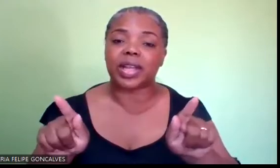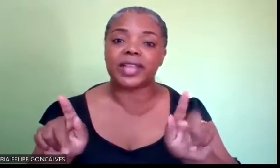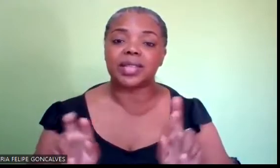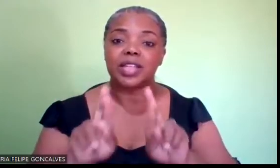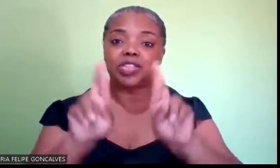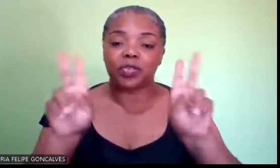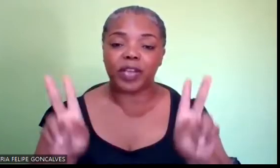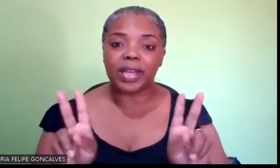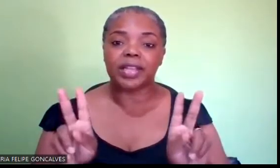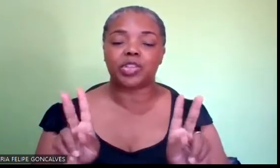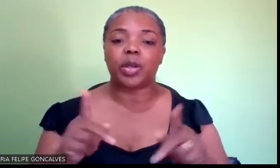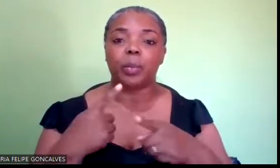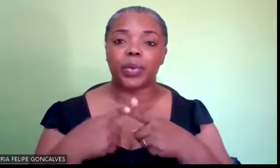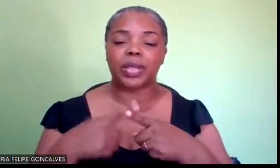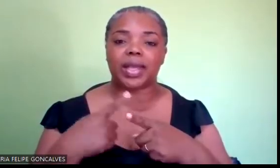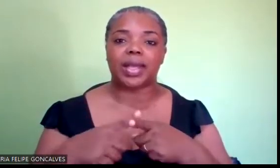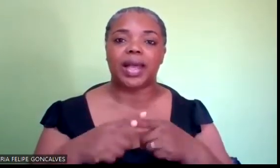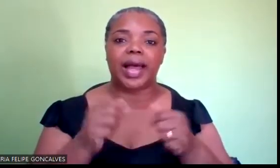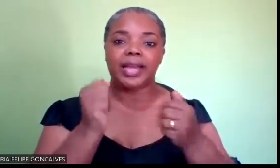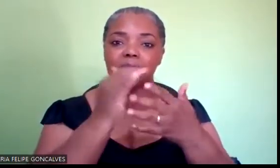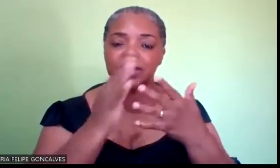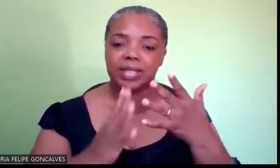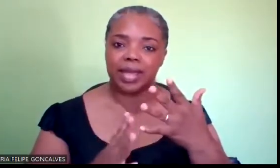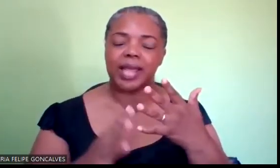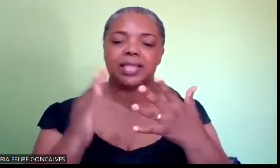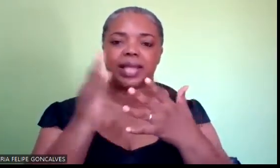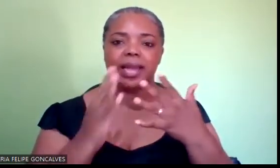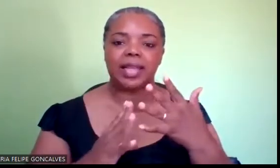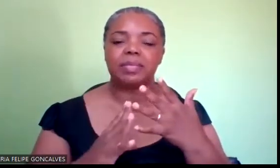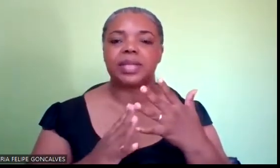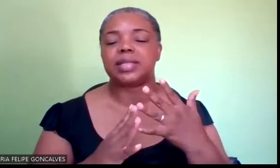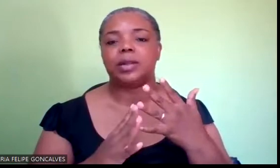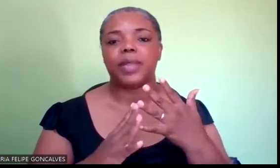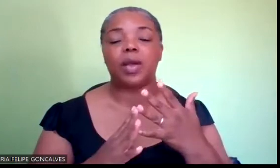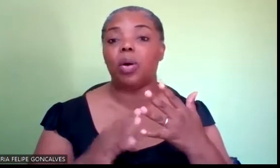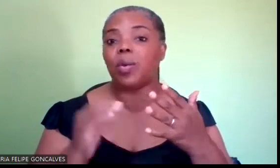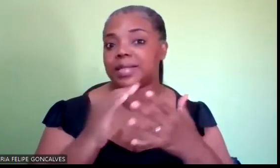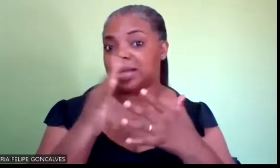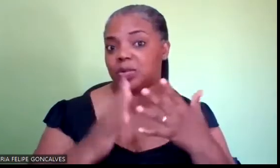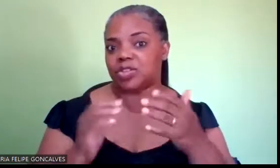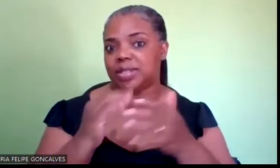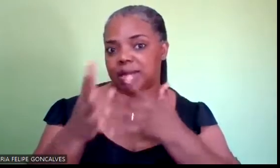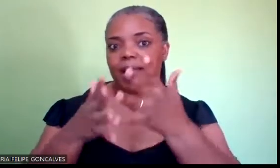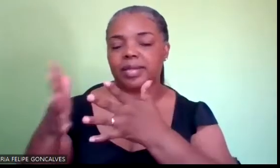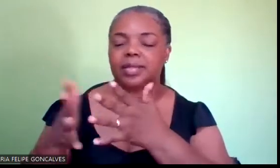gramaticais diferentes, porque a língua de sinais, que é a Libras, né, ou as línguas de sinais,